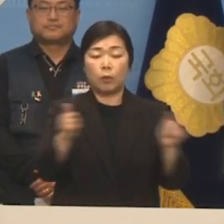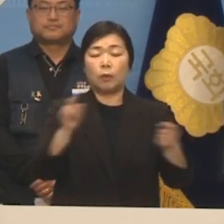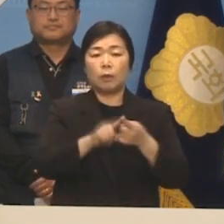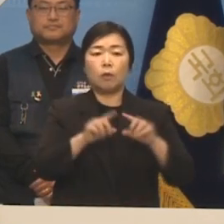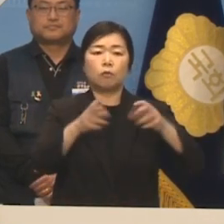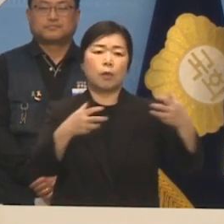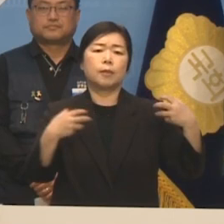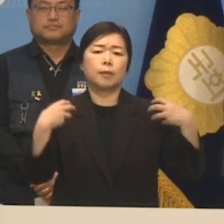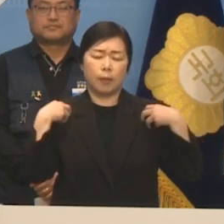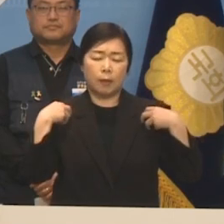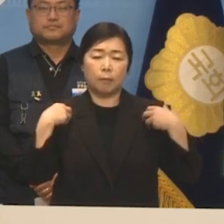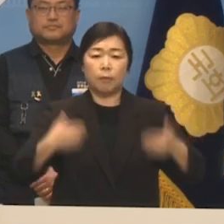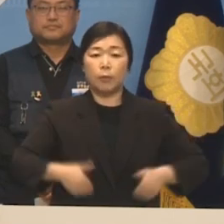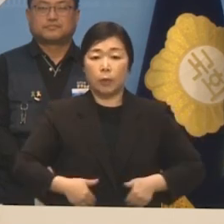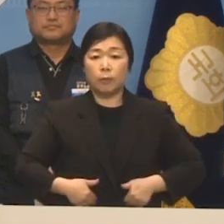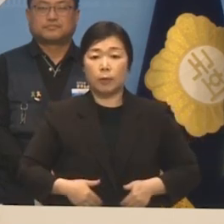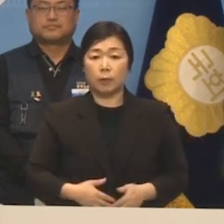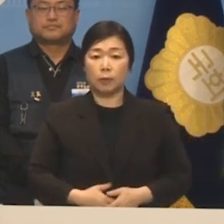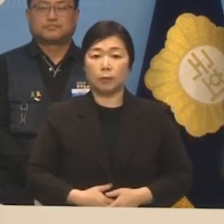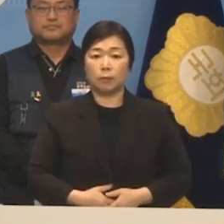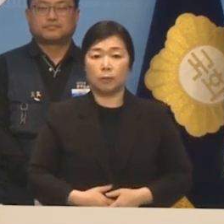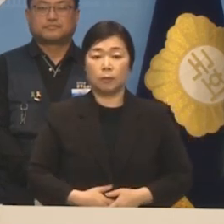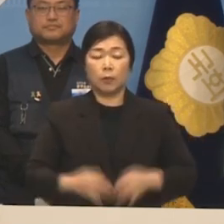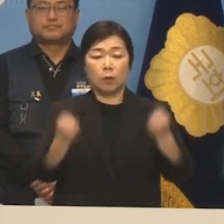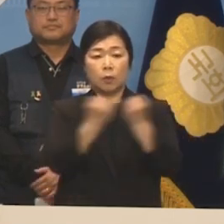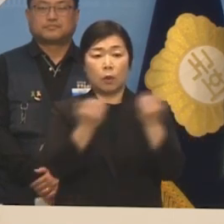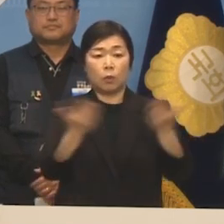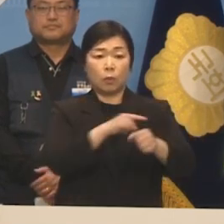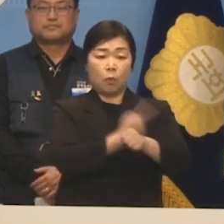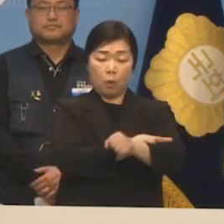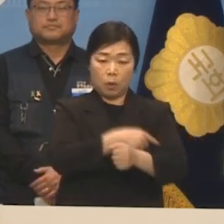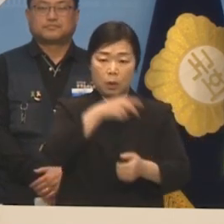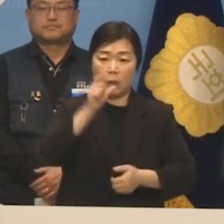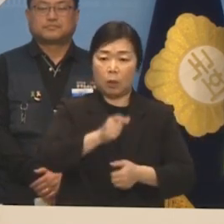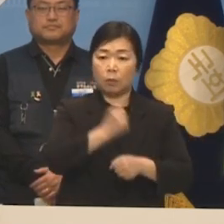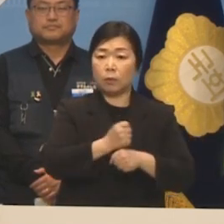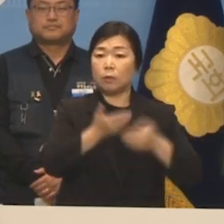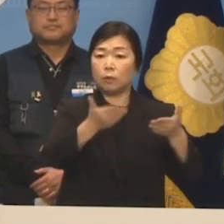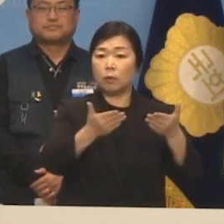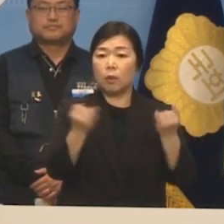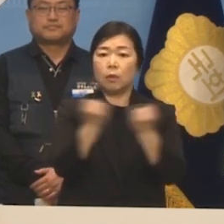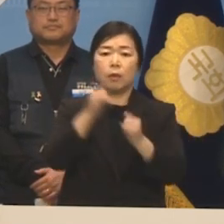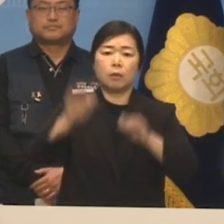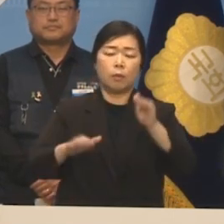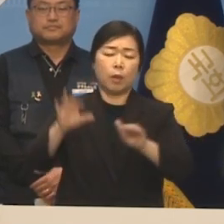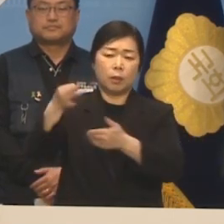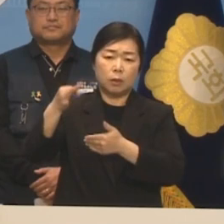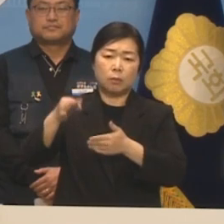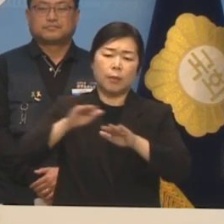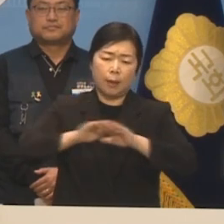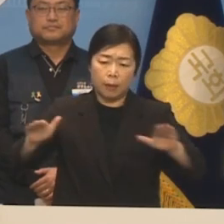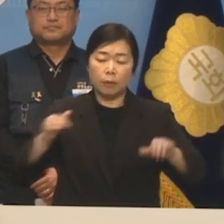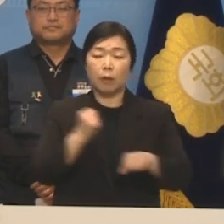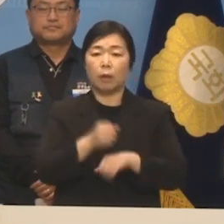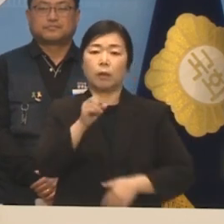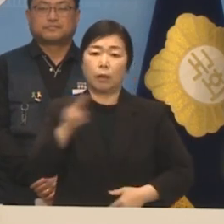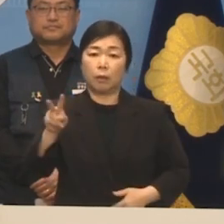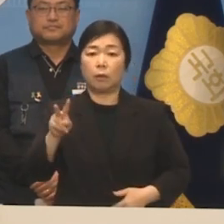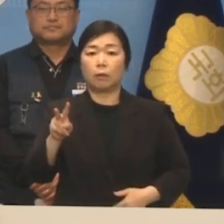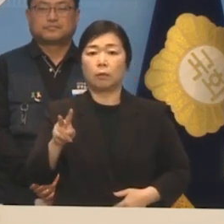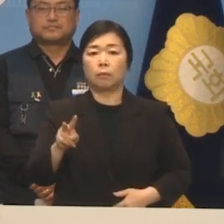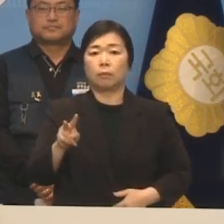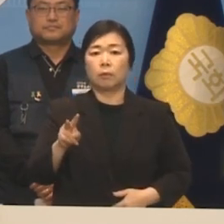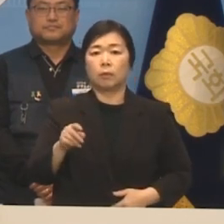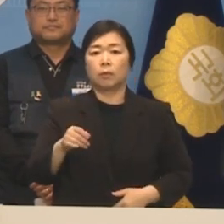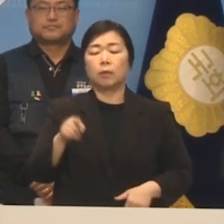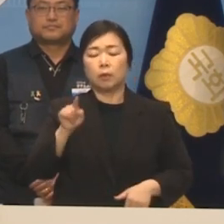책임이 필요한 시기입니다. 여성들의 노동권을 강화하고 여성차별임금을 해소하는 것이